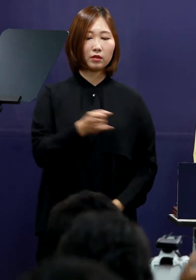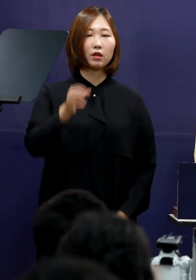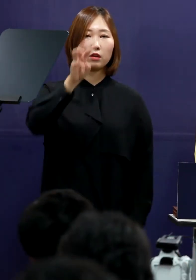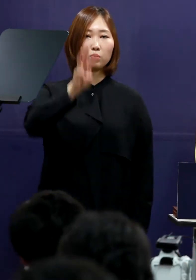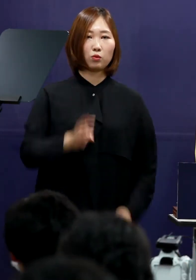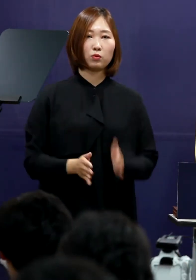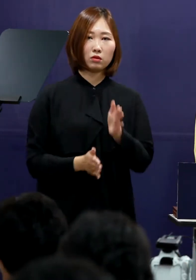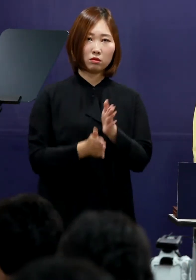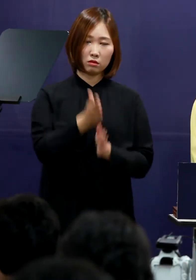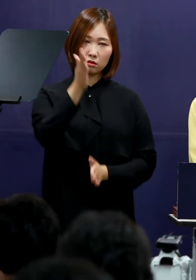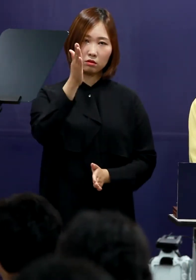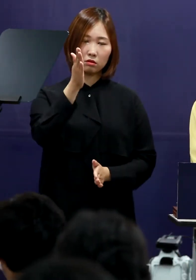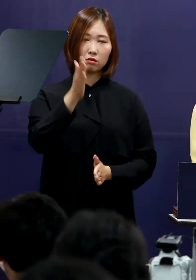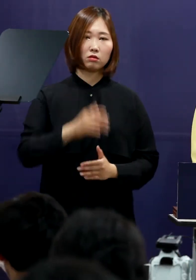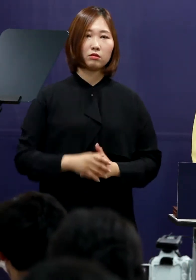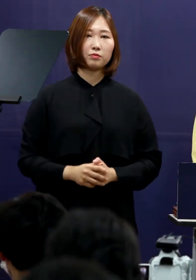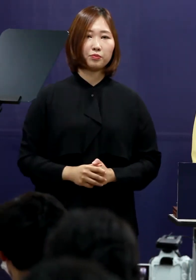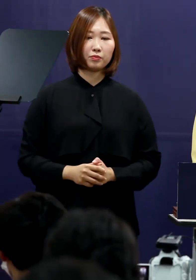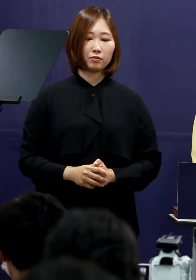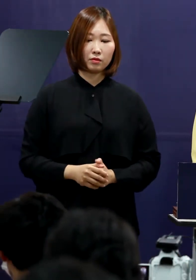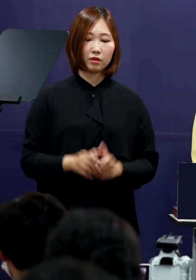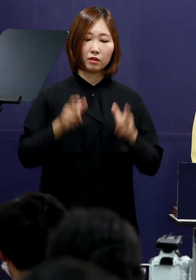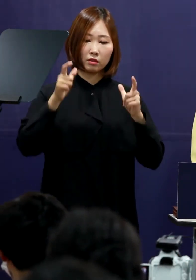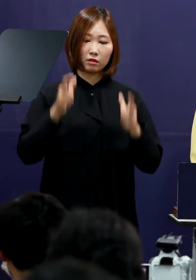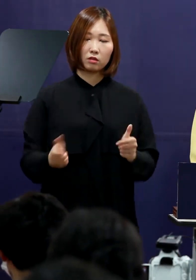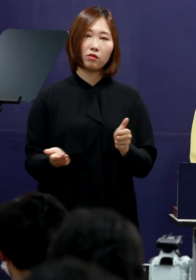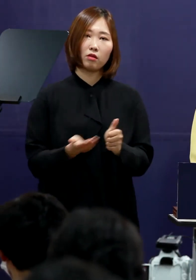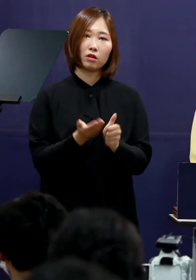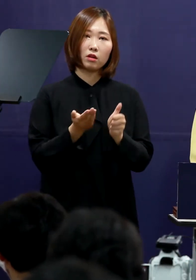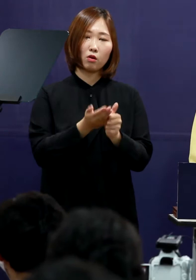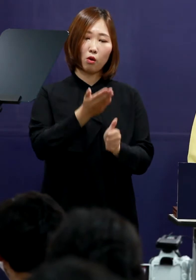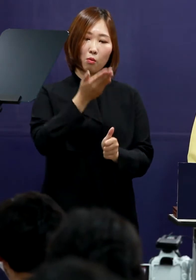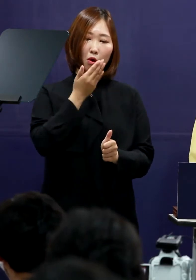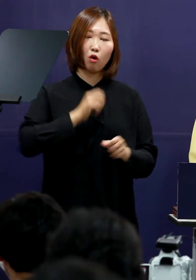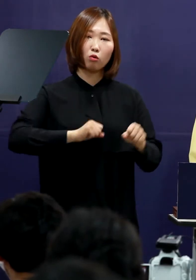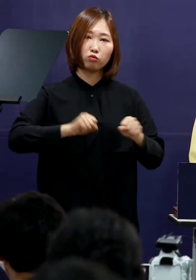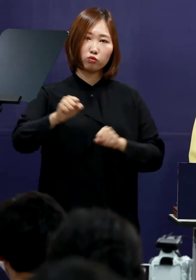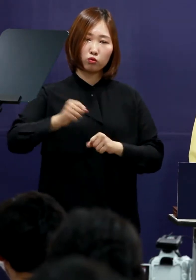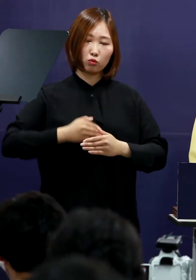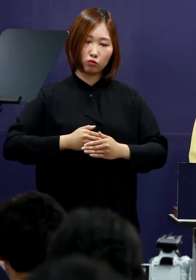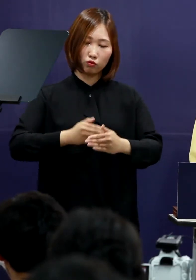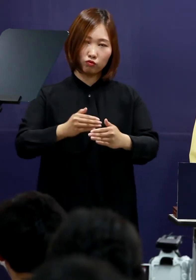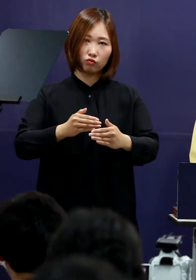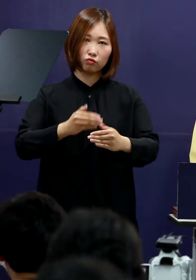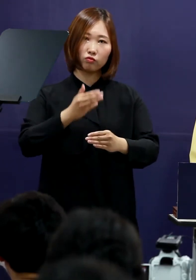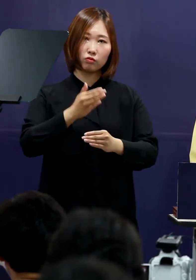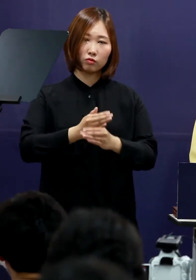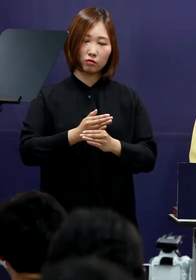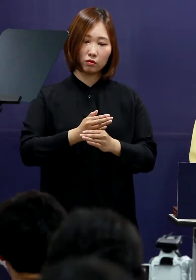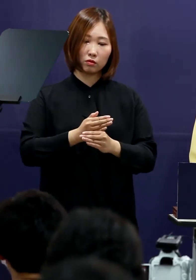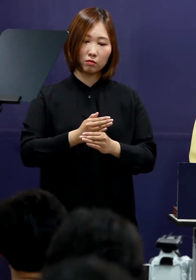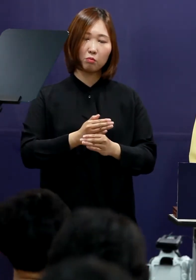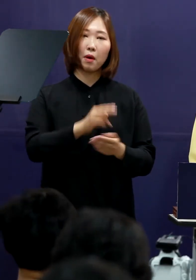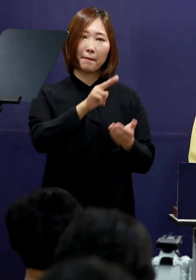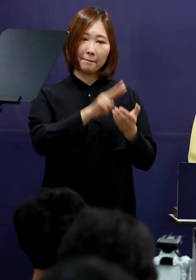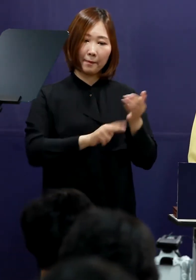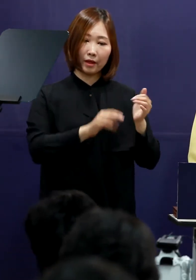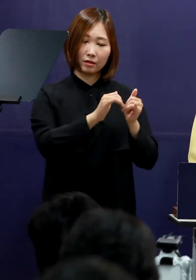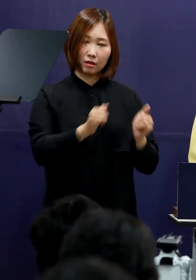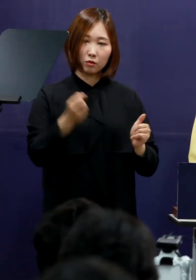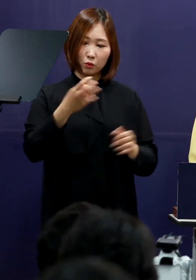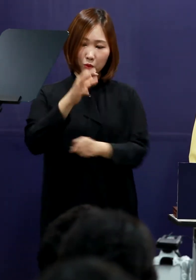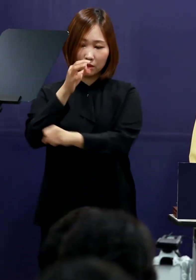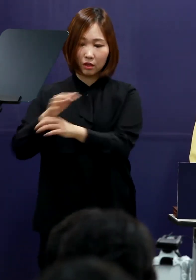그동안 로컬푸드 운동을 추진해서 생산자와 소비자 간의 신뢰